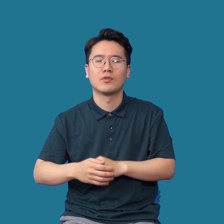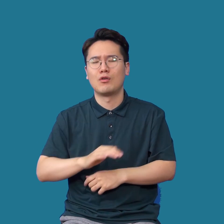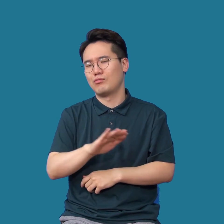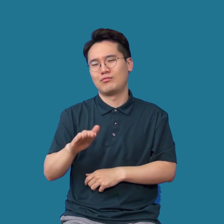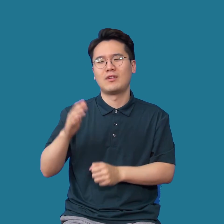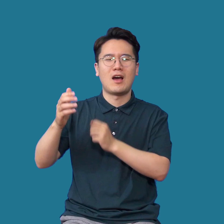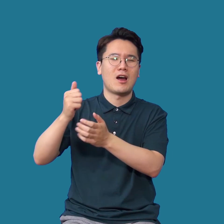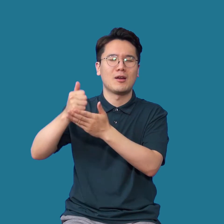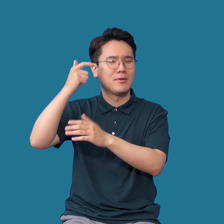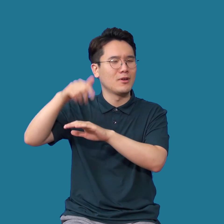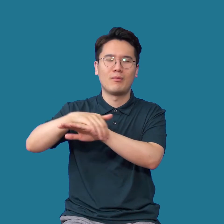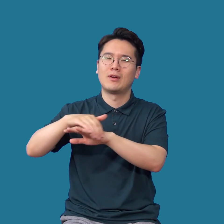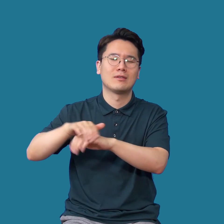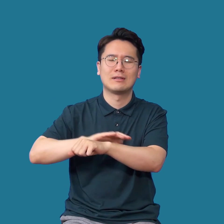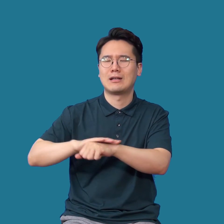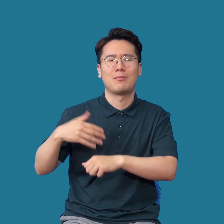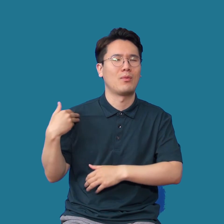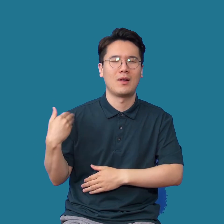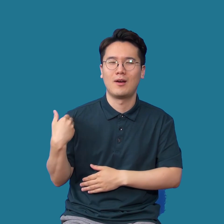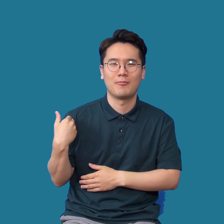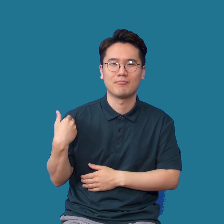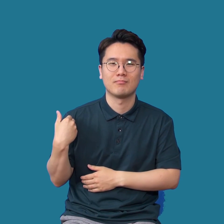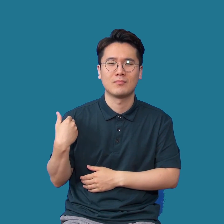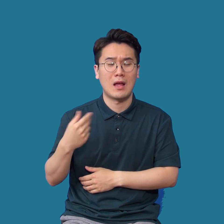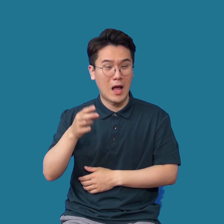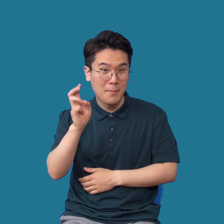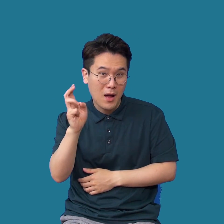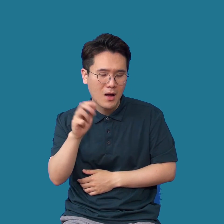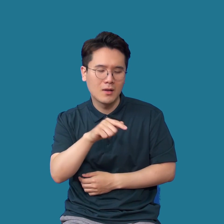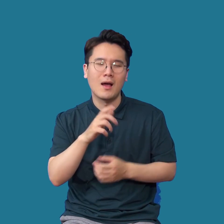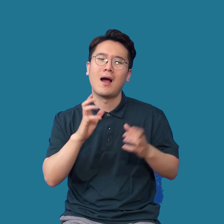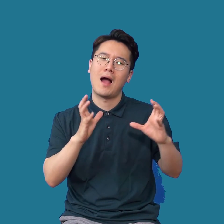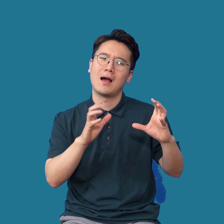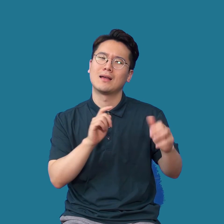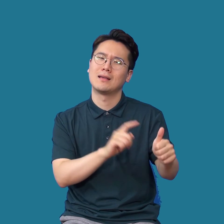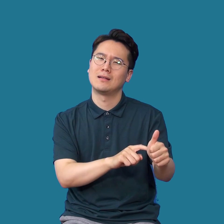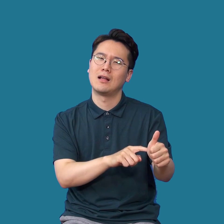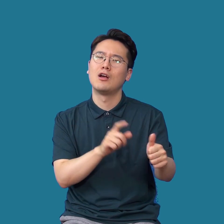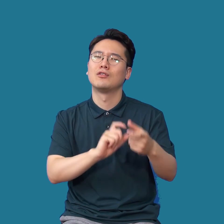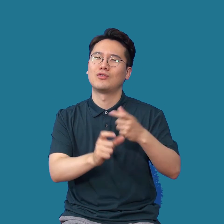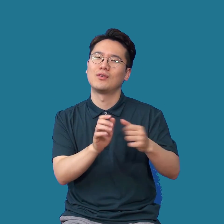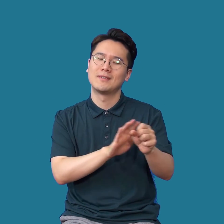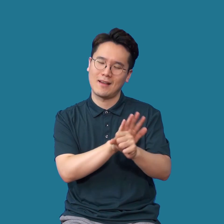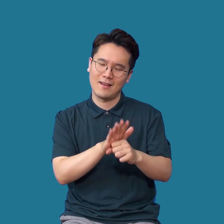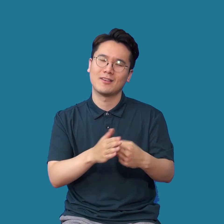어쩌면 그 아이를 더 사랑했었겠지요. 더 사랑했었겠지요.